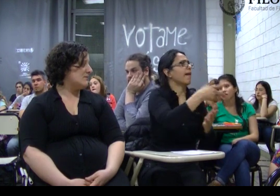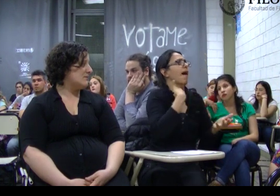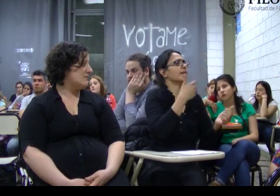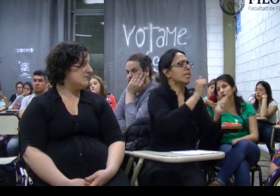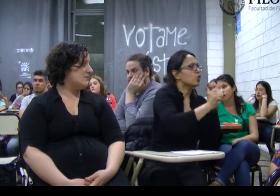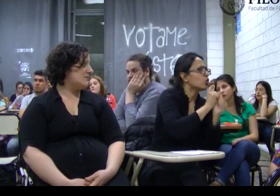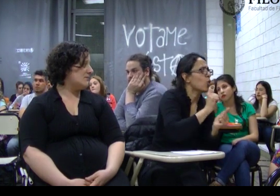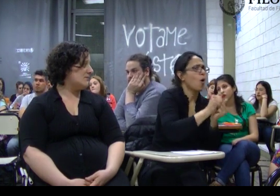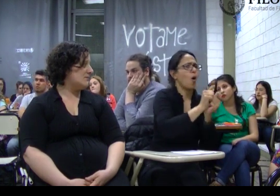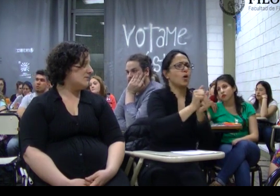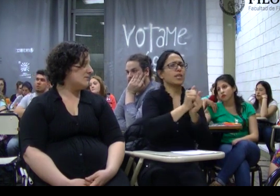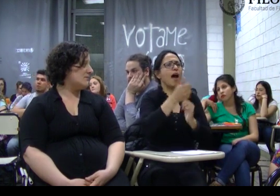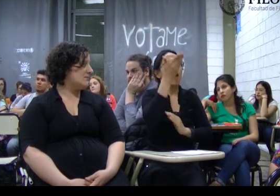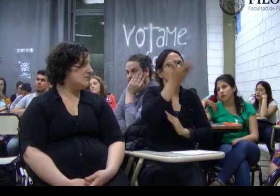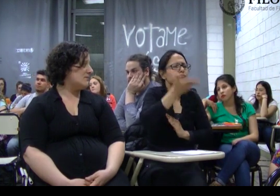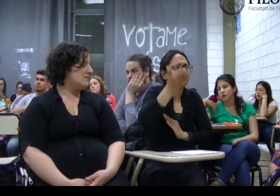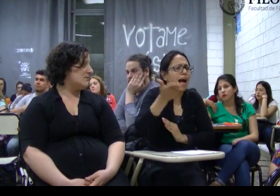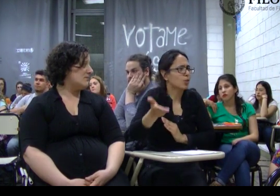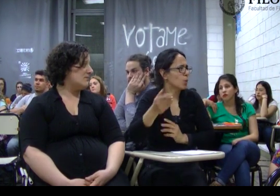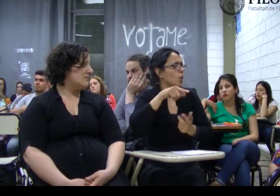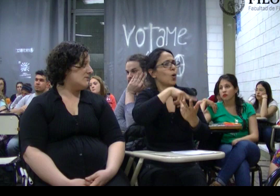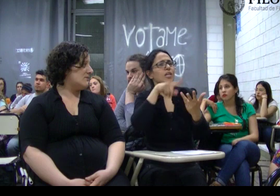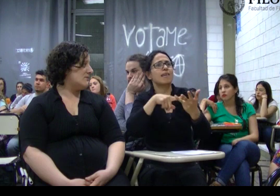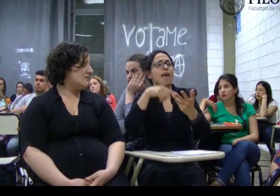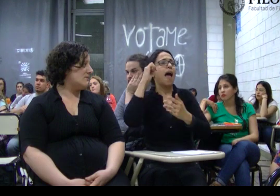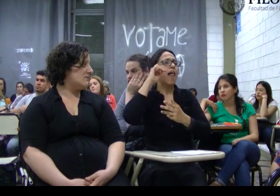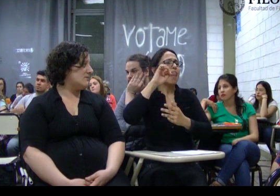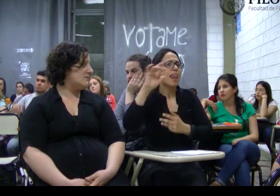letras, ¿qué otras carreras hay acá?